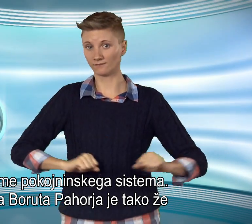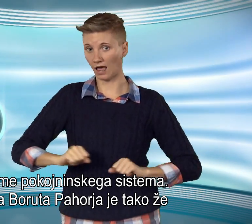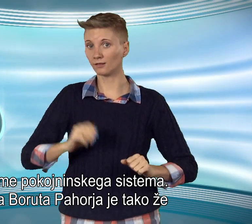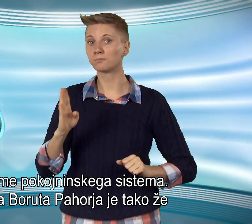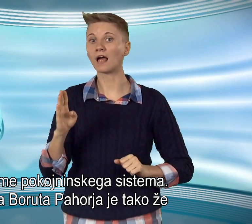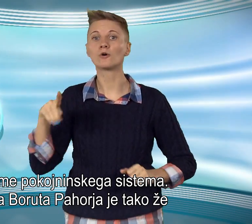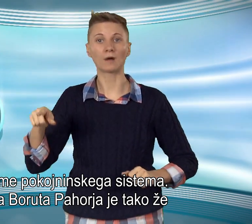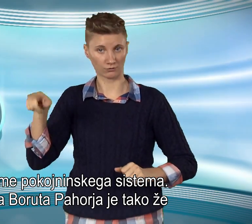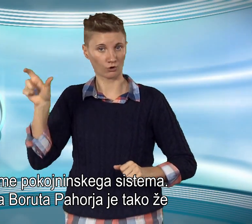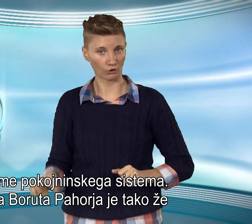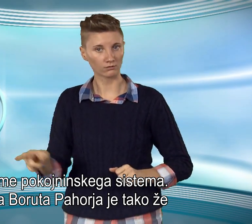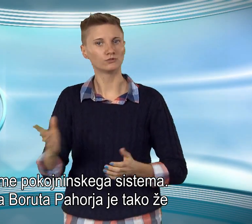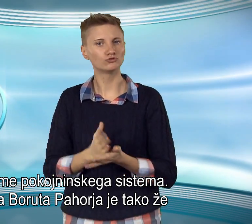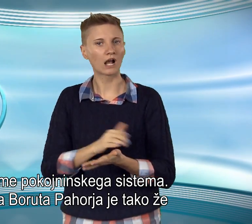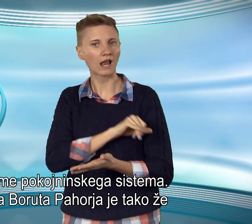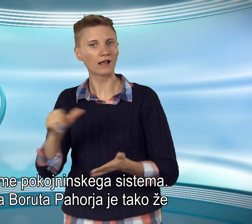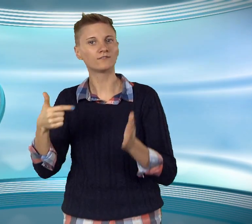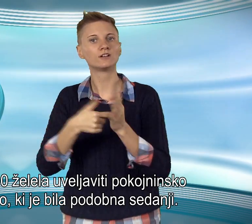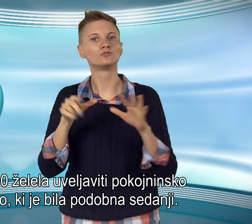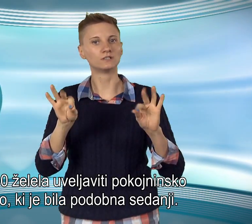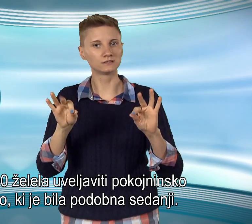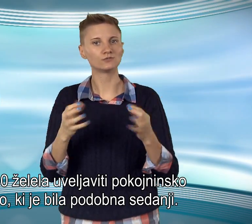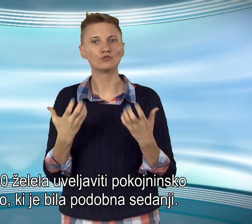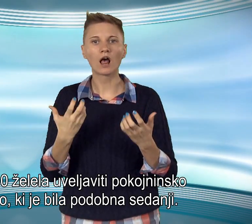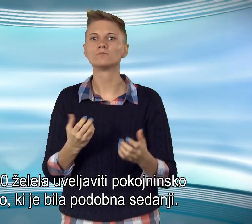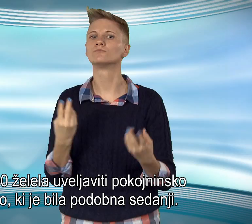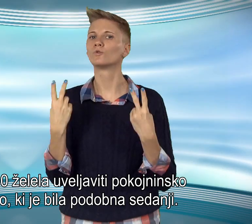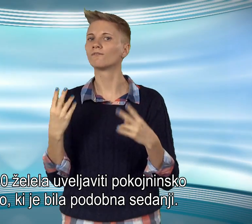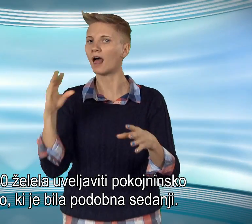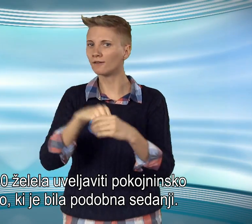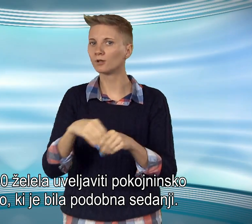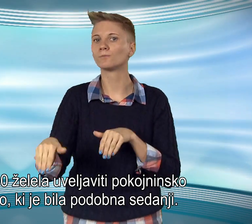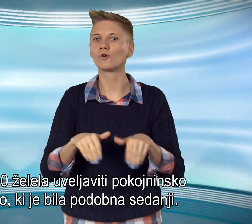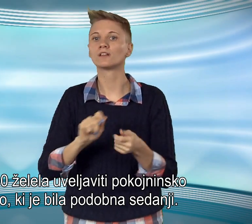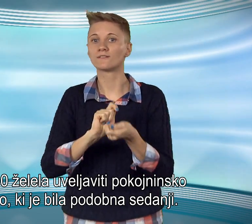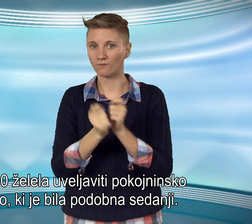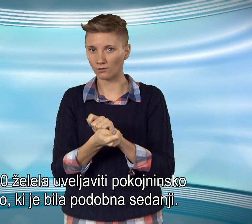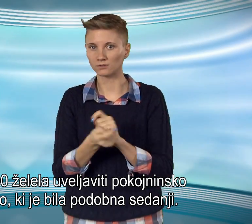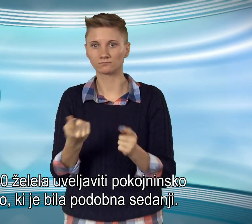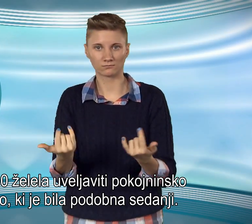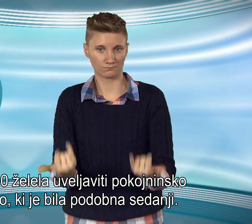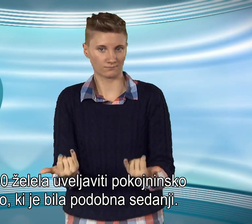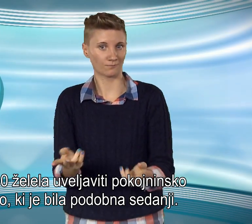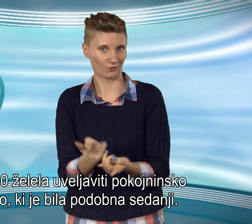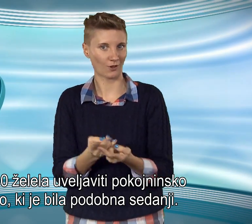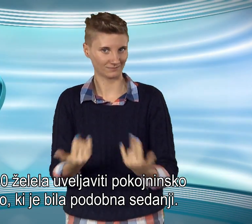Vlada Boruta Pahorja je tako že leta 2010 želela uveljaviti pokojninsko reformo, ki je bila podobna